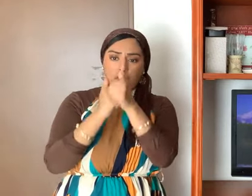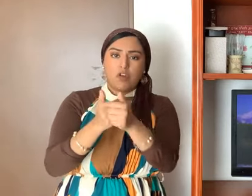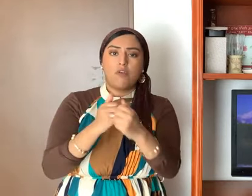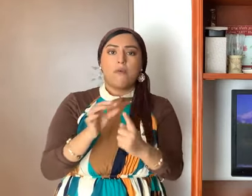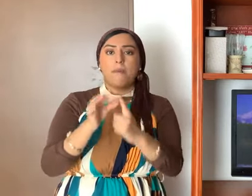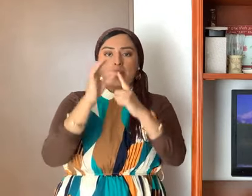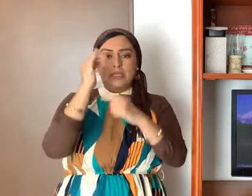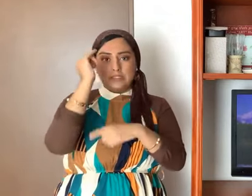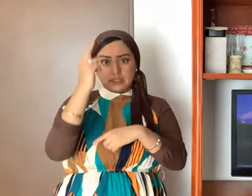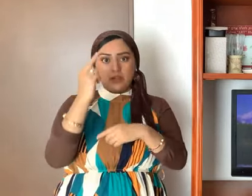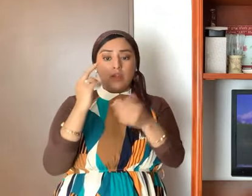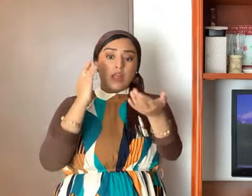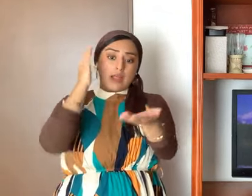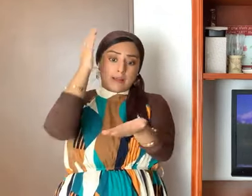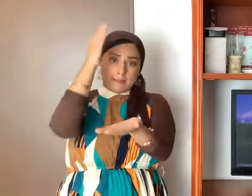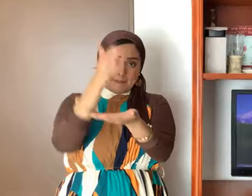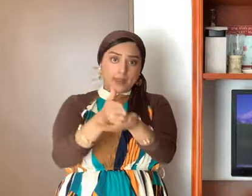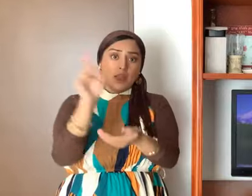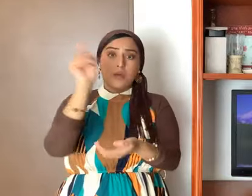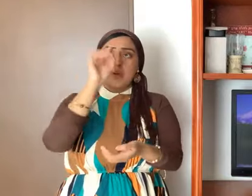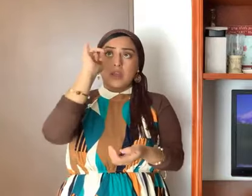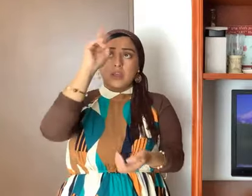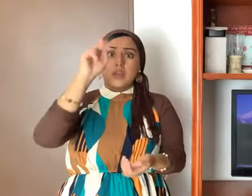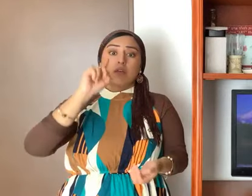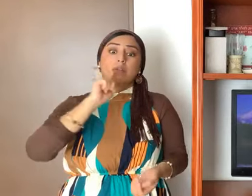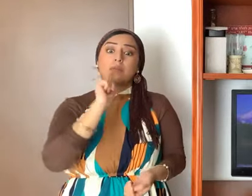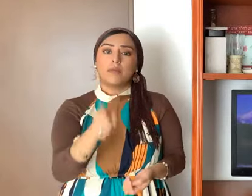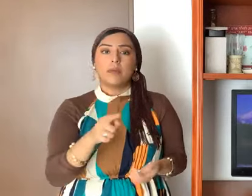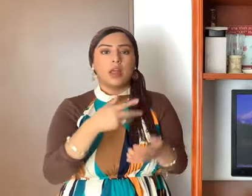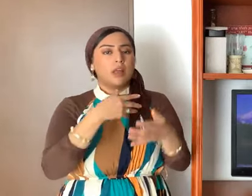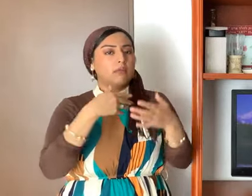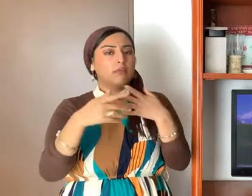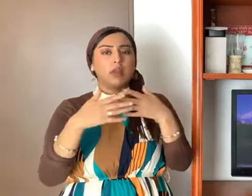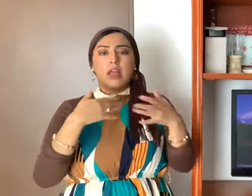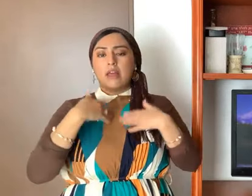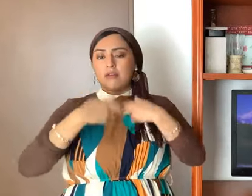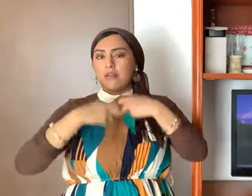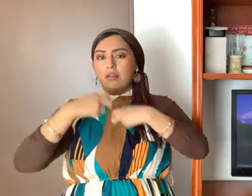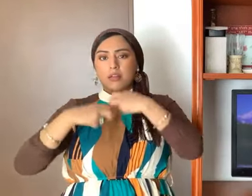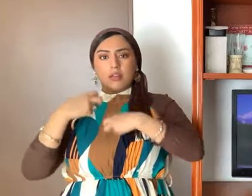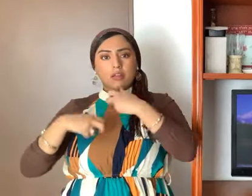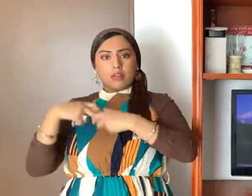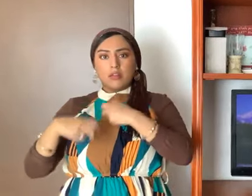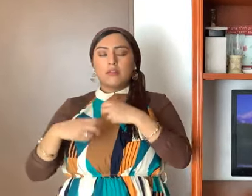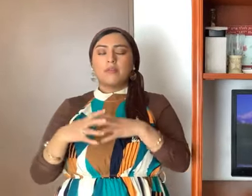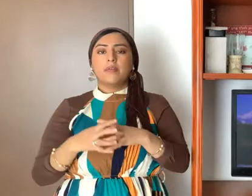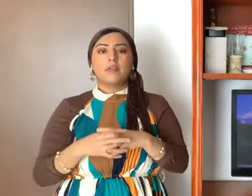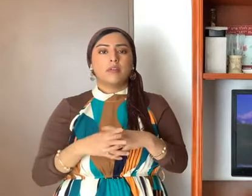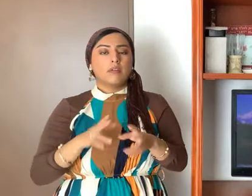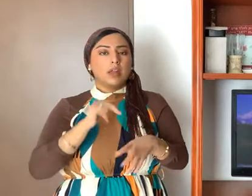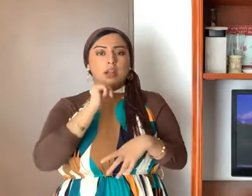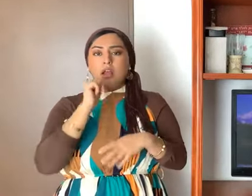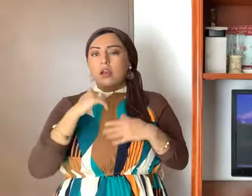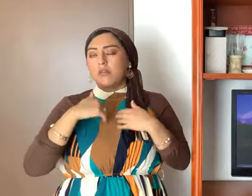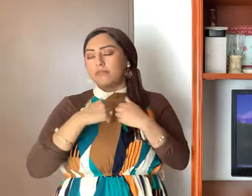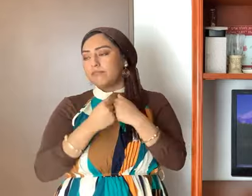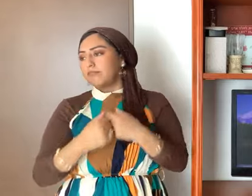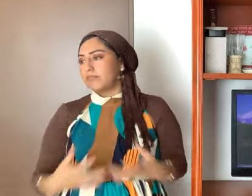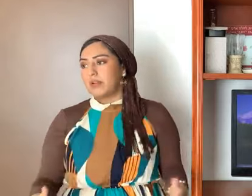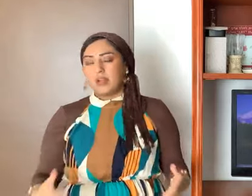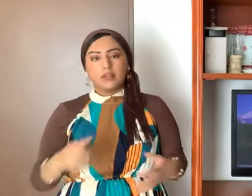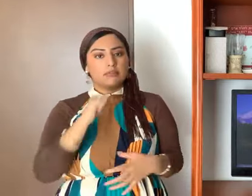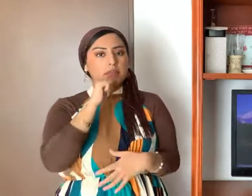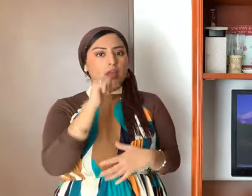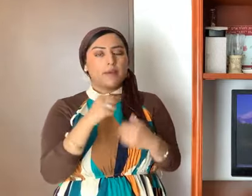llamado de Yahweh. Llegó a donde Yahweh lo envió. Y a pesar de que hubo problemas en cuanto llegó, no desfalleció.